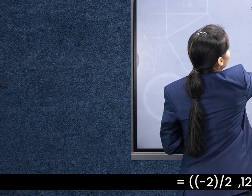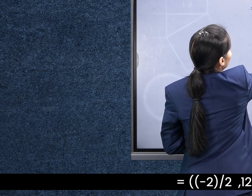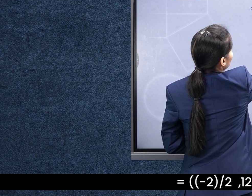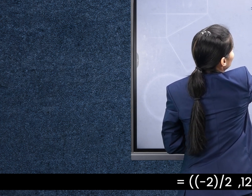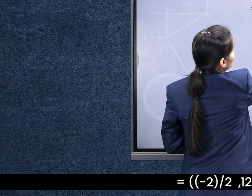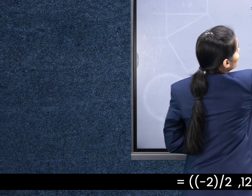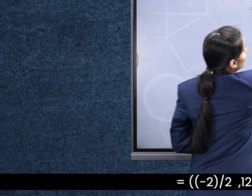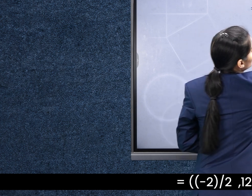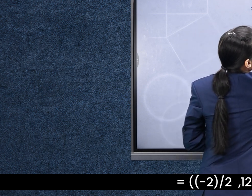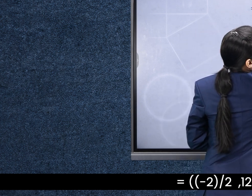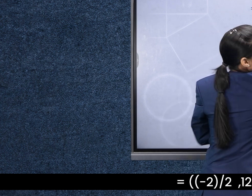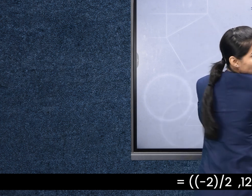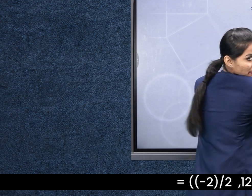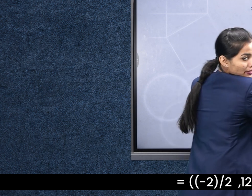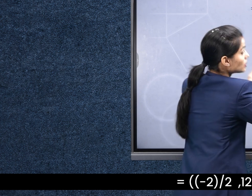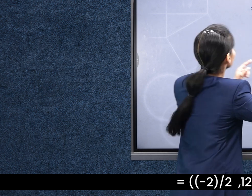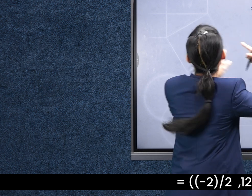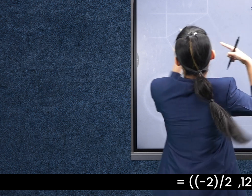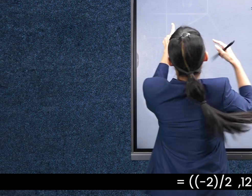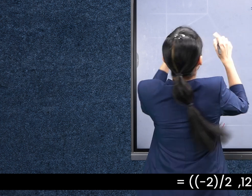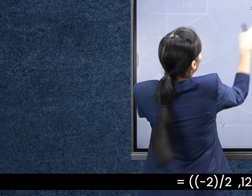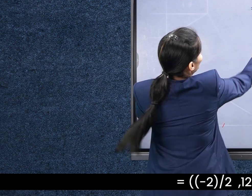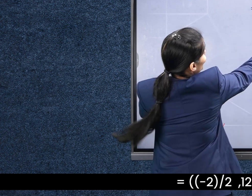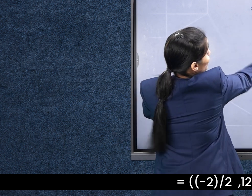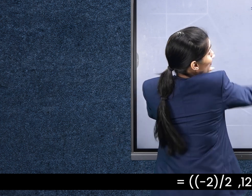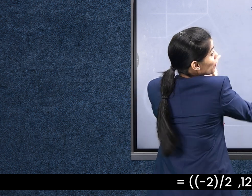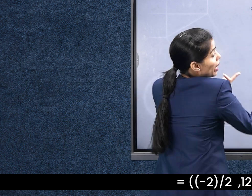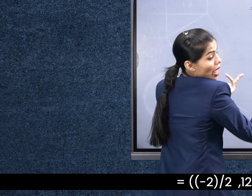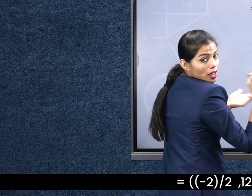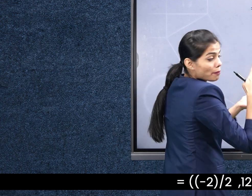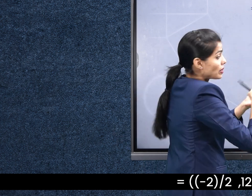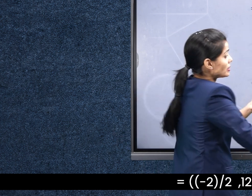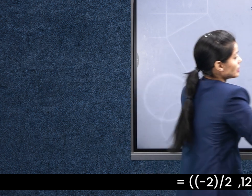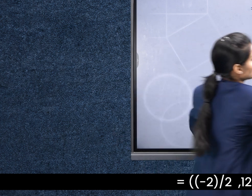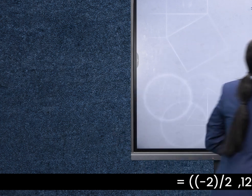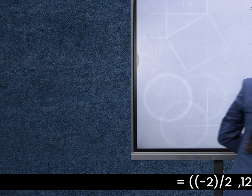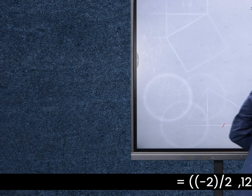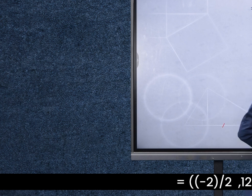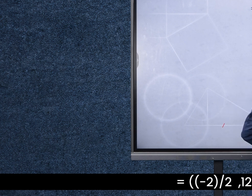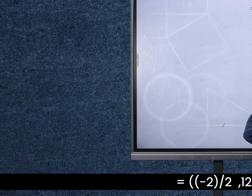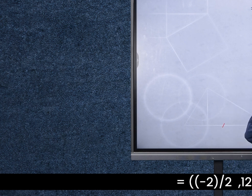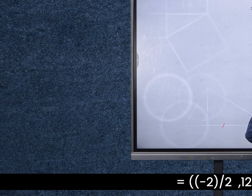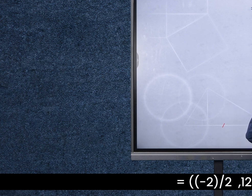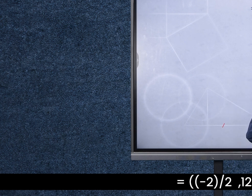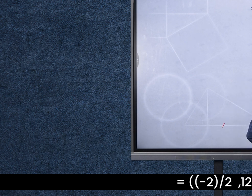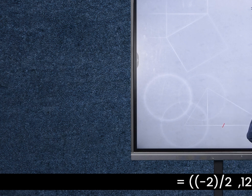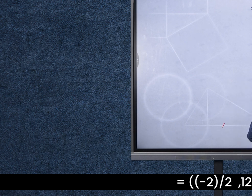-12/2 -1, 6ನ ಮಧ್ಯಬಿಂದುವಾಗಿದೆ.